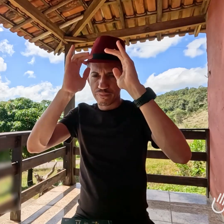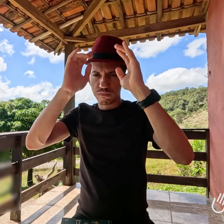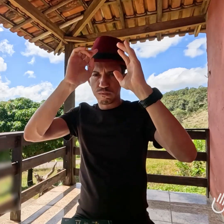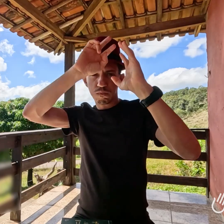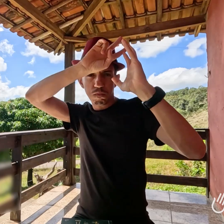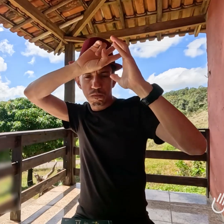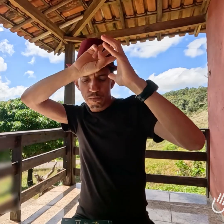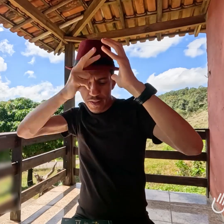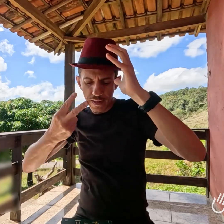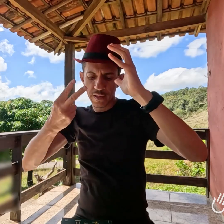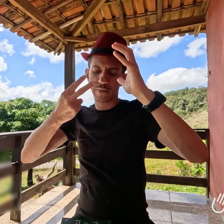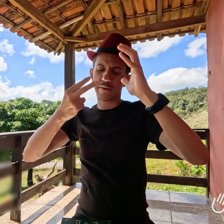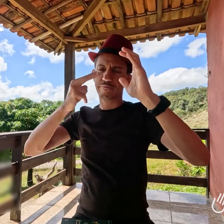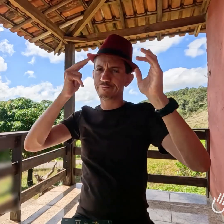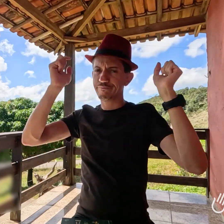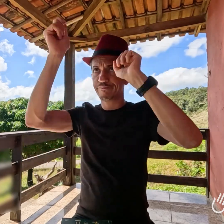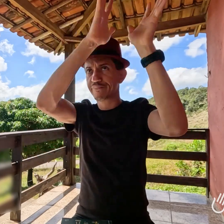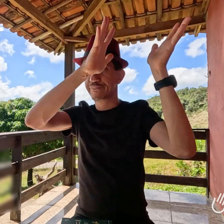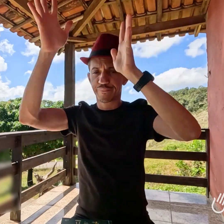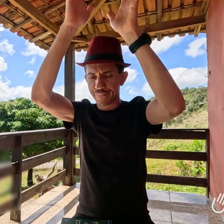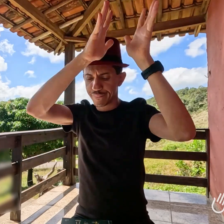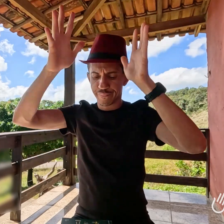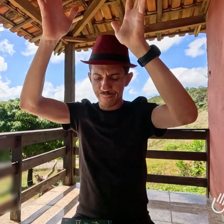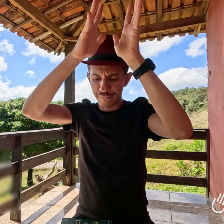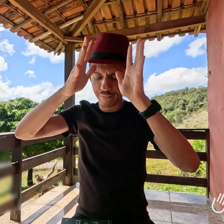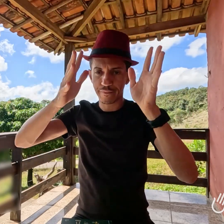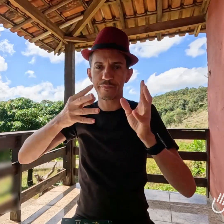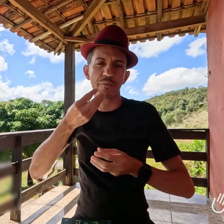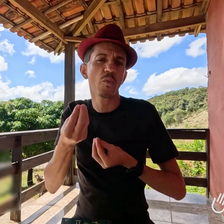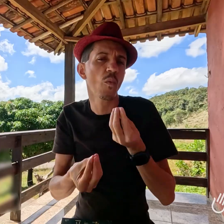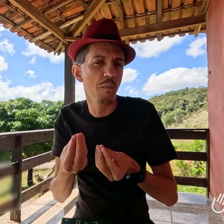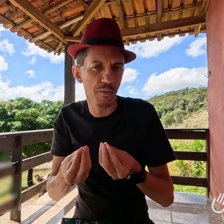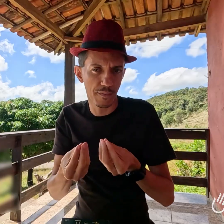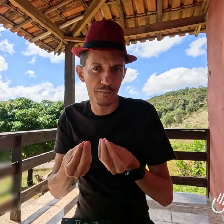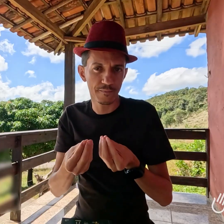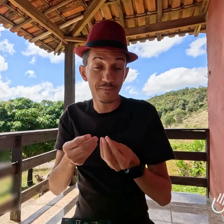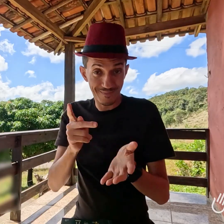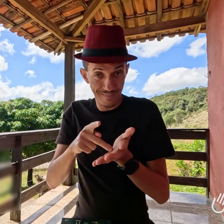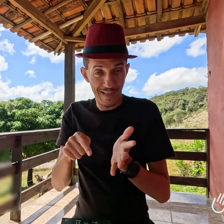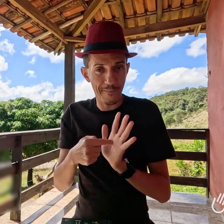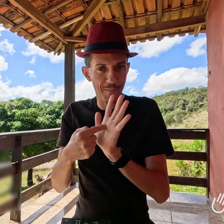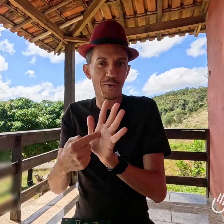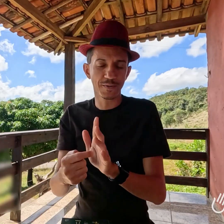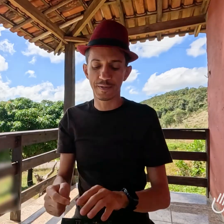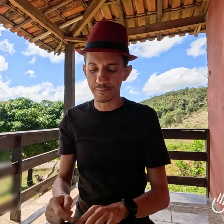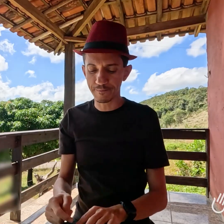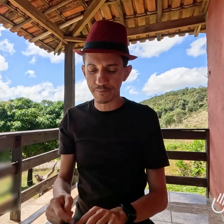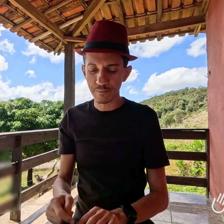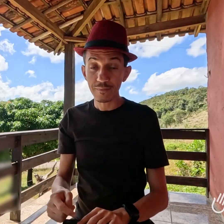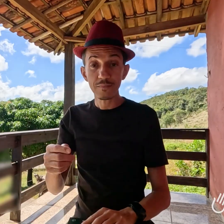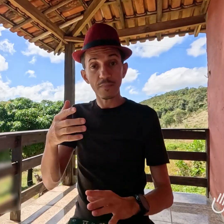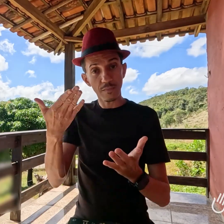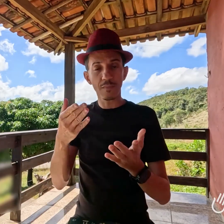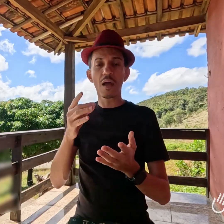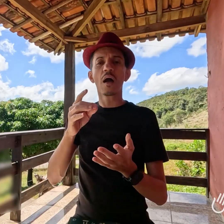fazer com que essa grande possibilidade da neuroaprendizagem visual desenvolva o cérebro